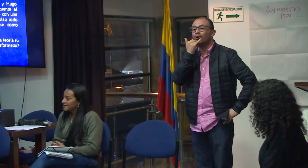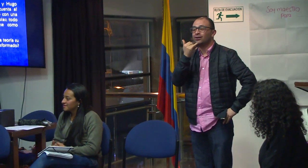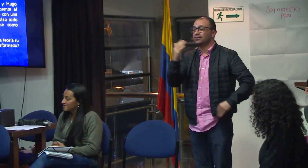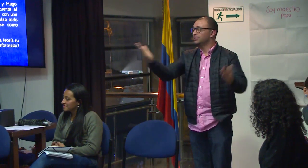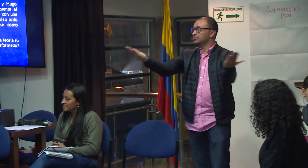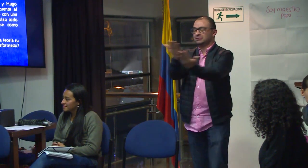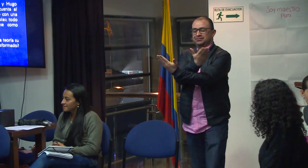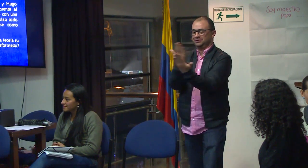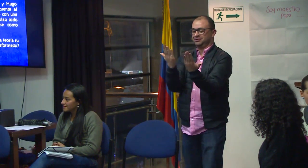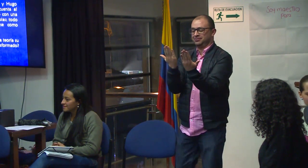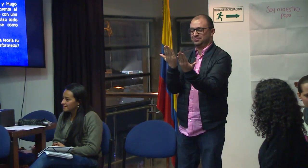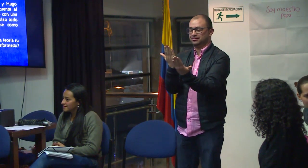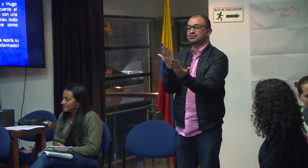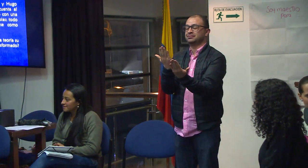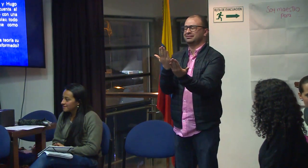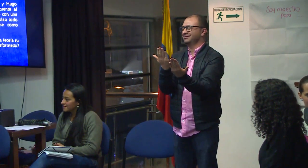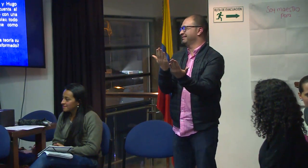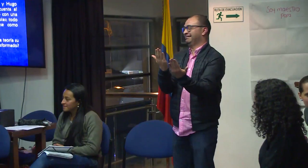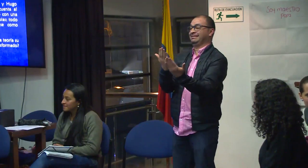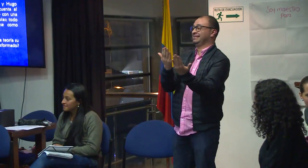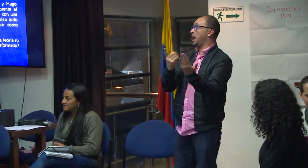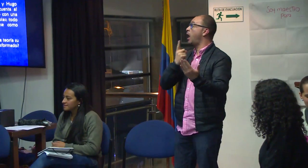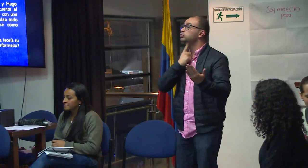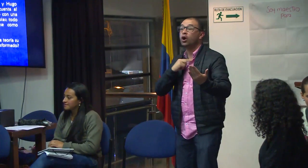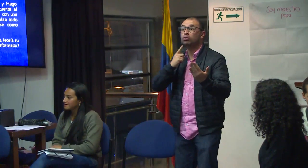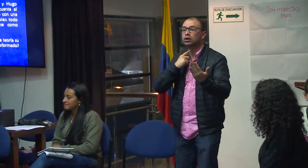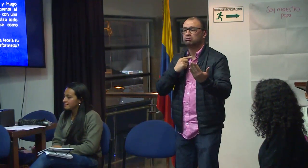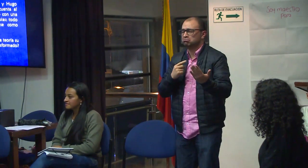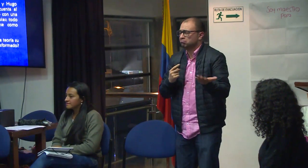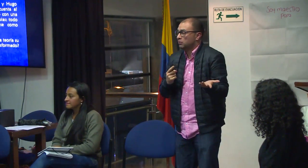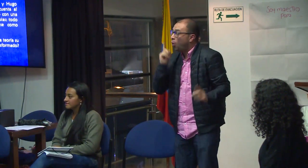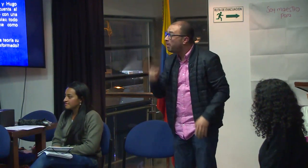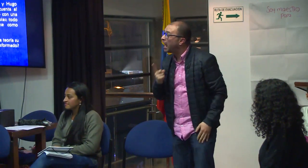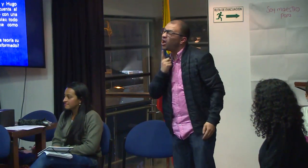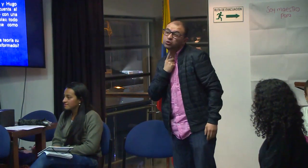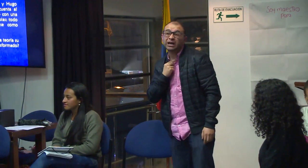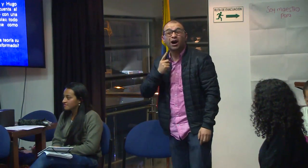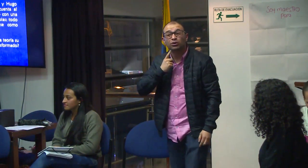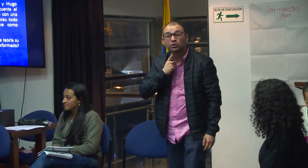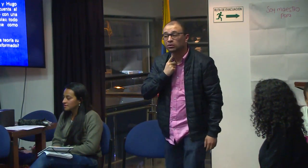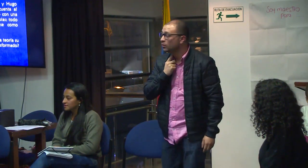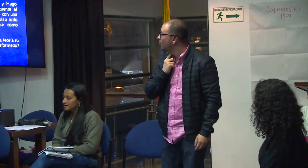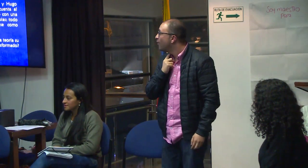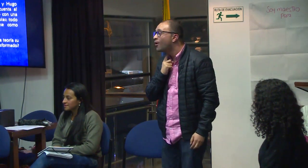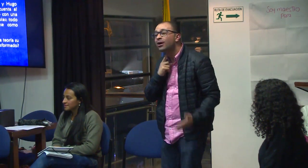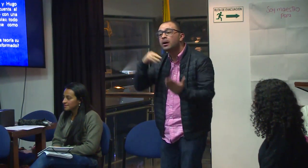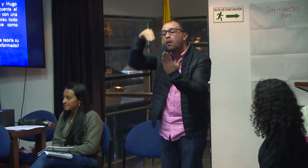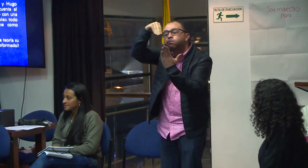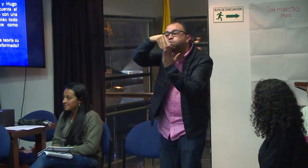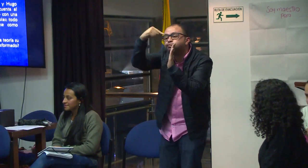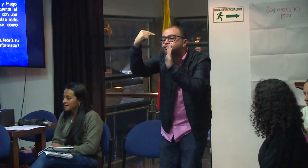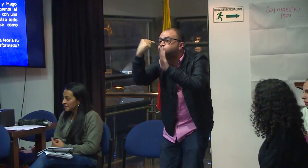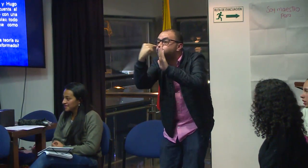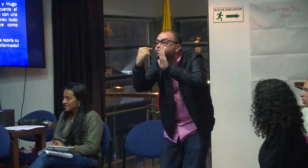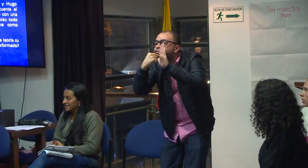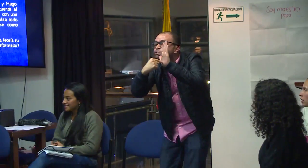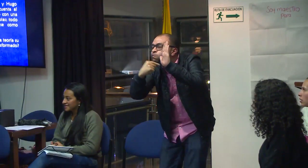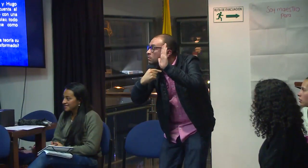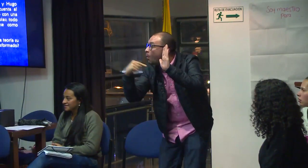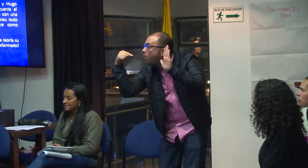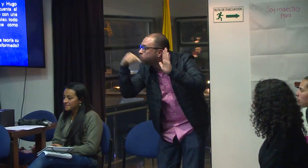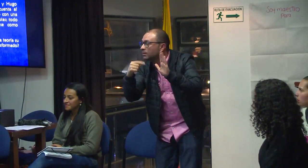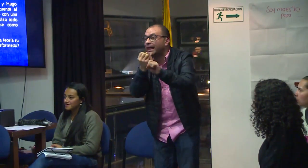desde allí, ¿qué nos ha pasado? ¿Cómo, qué nos gusta y qué no nos gusta? ¿Sí? Y no solamente es de lo que